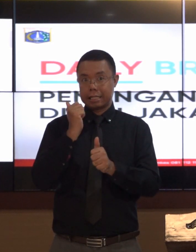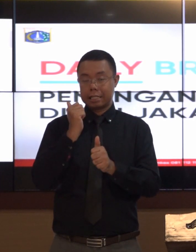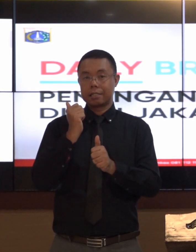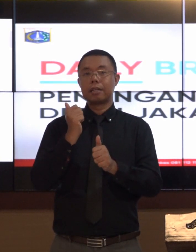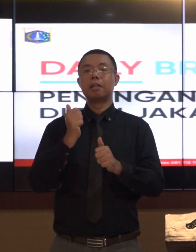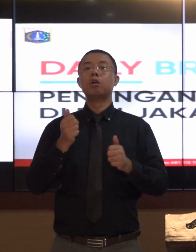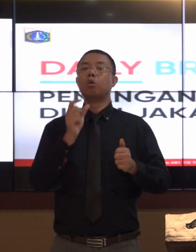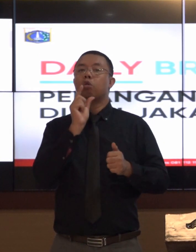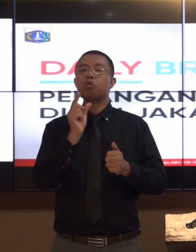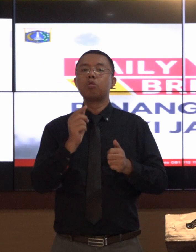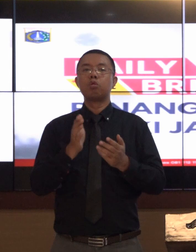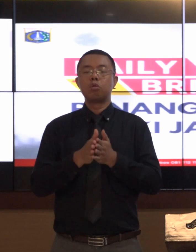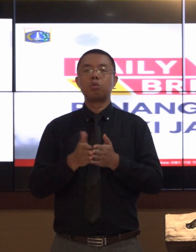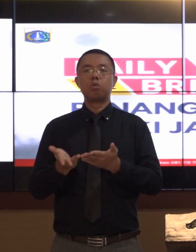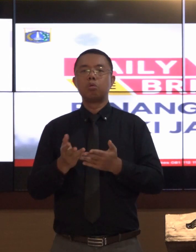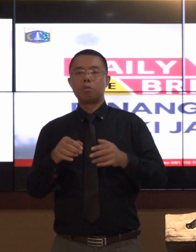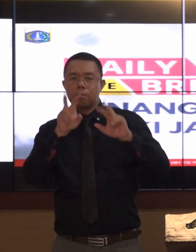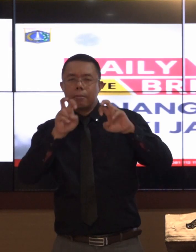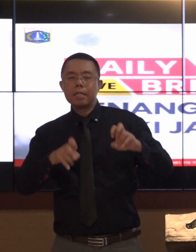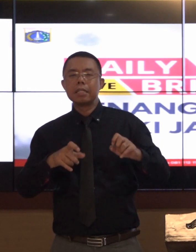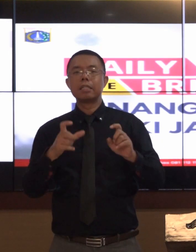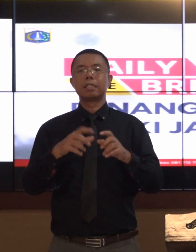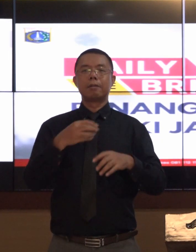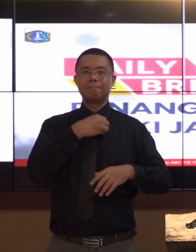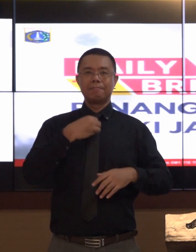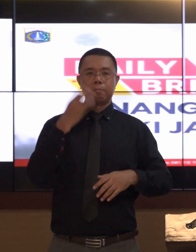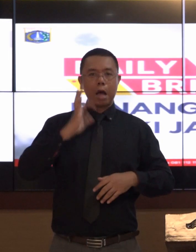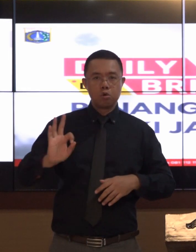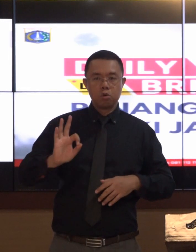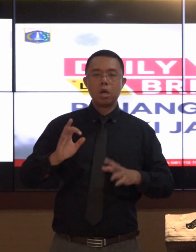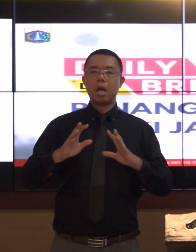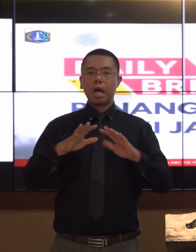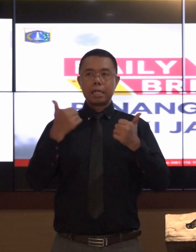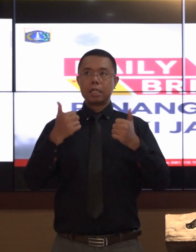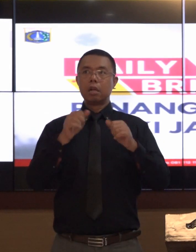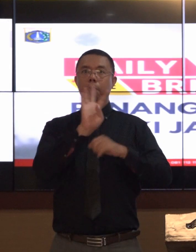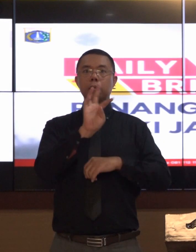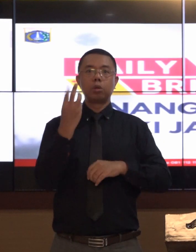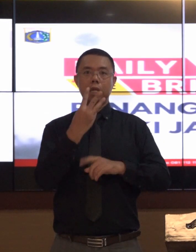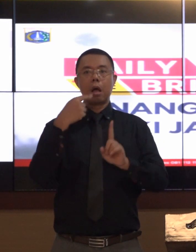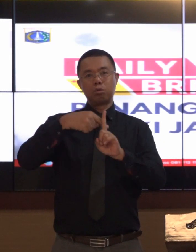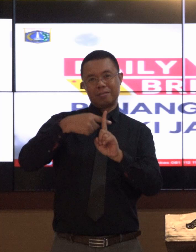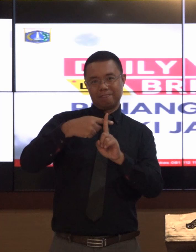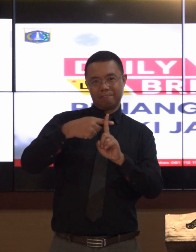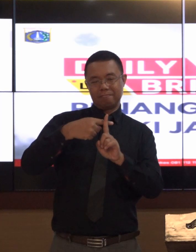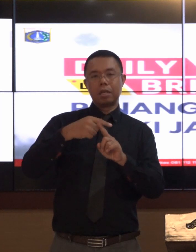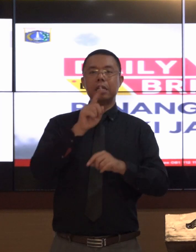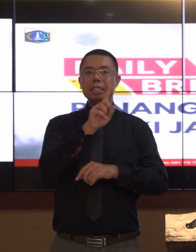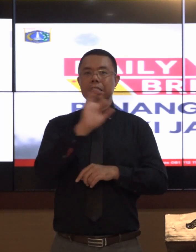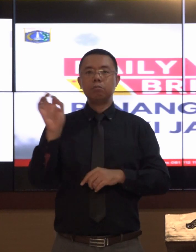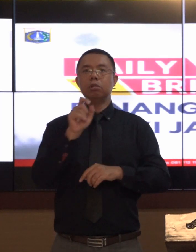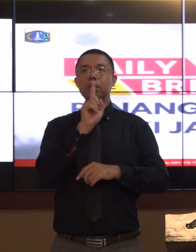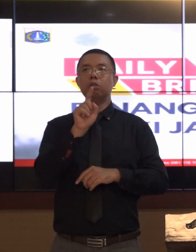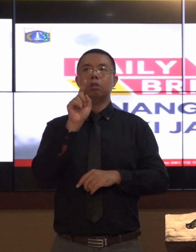dilakukan untuk menegakkan diagnosis baru dan hasilnya adalah 43 positif dan